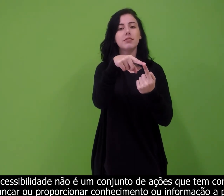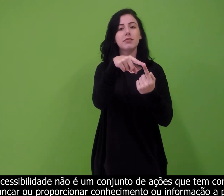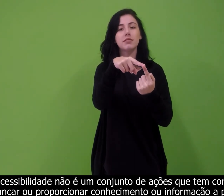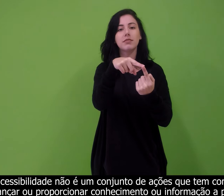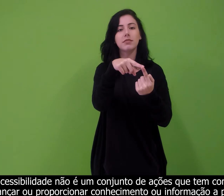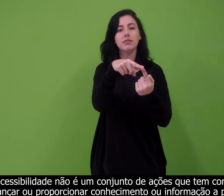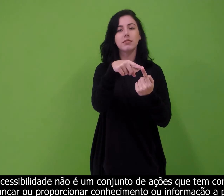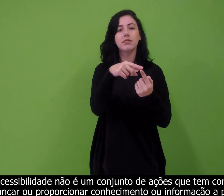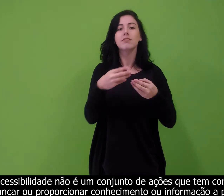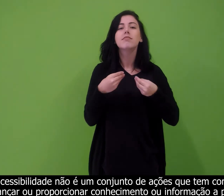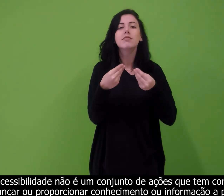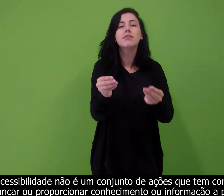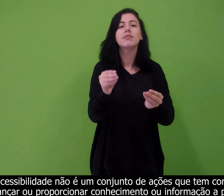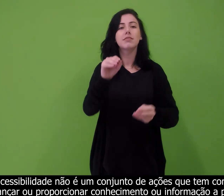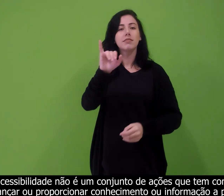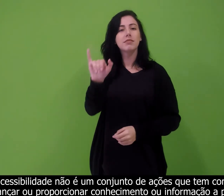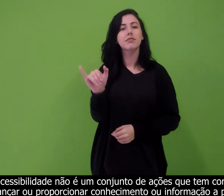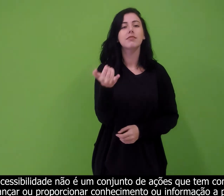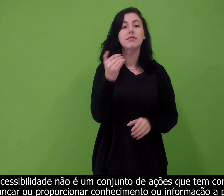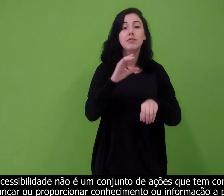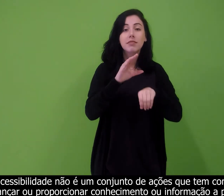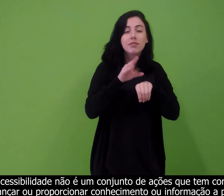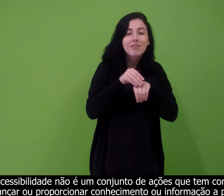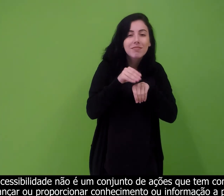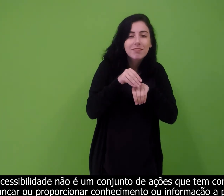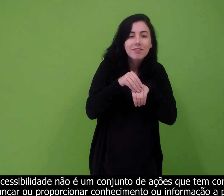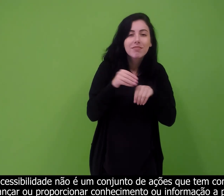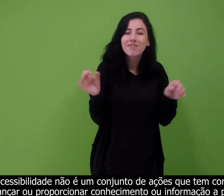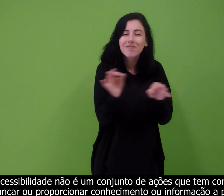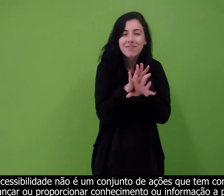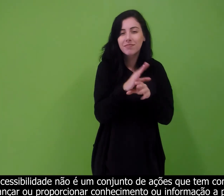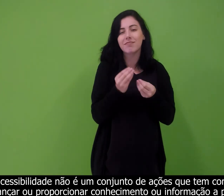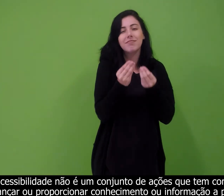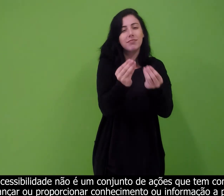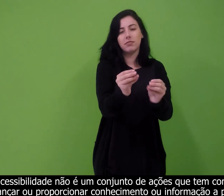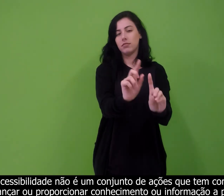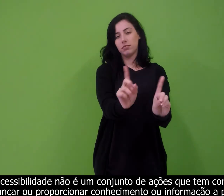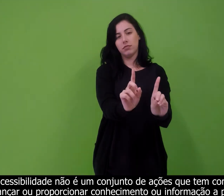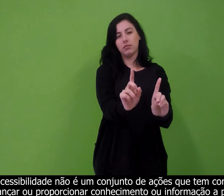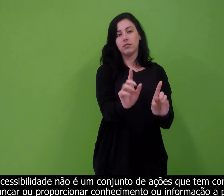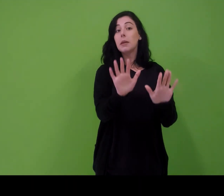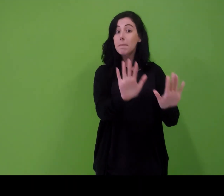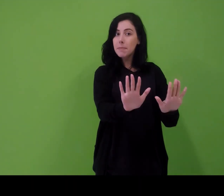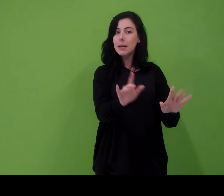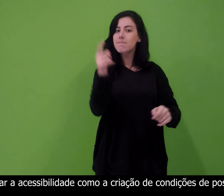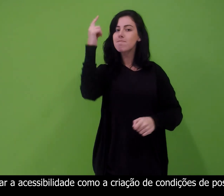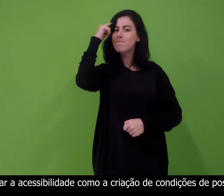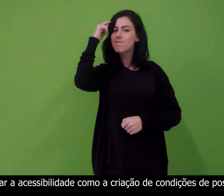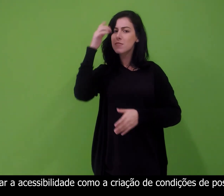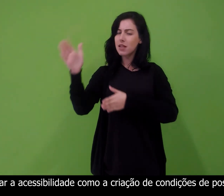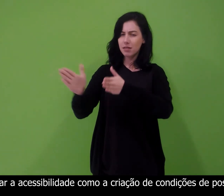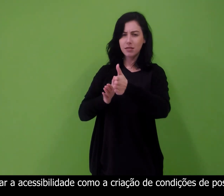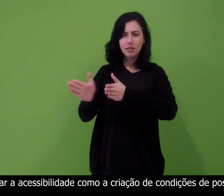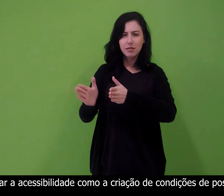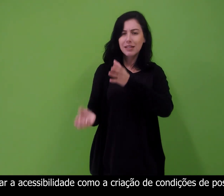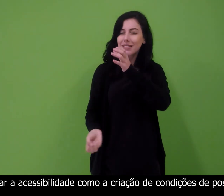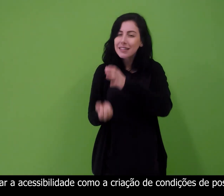meta alcançar ou proporcionar um conhecimento ou uma informação a priori, mas sim pensar a acessibilidade